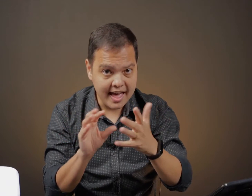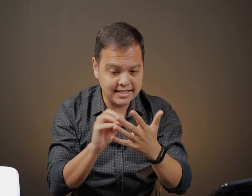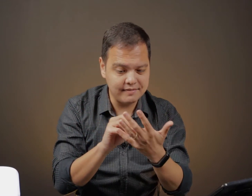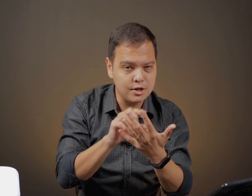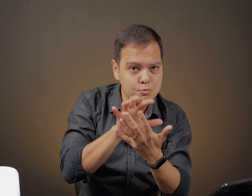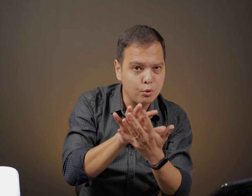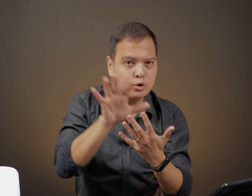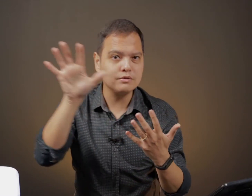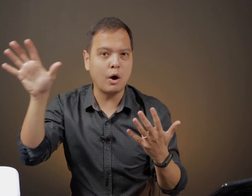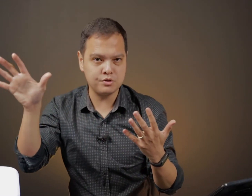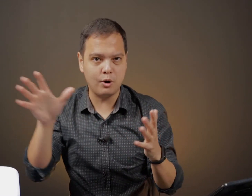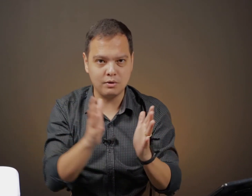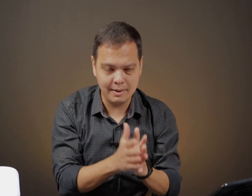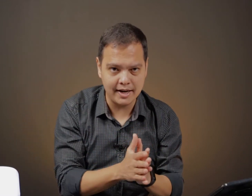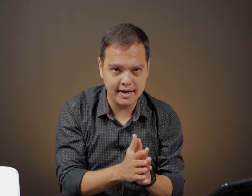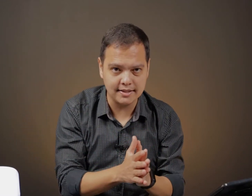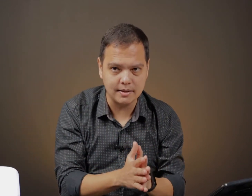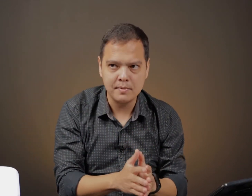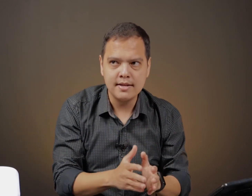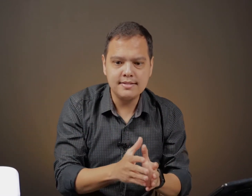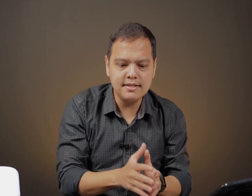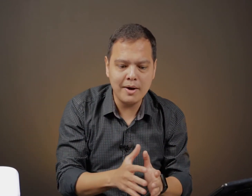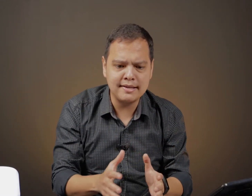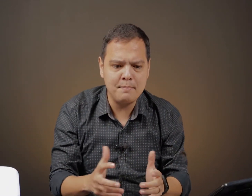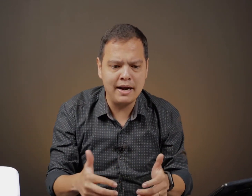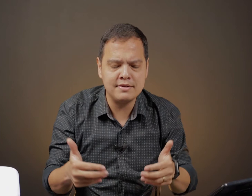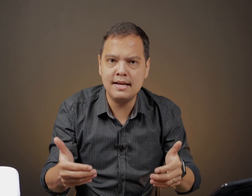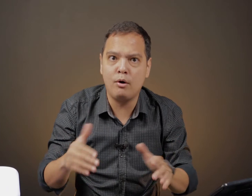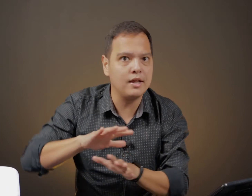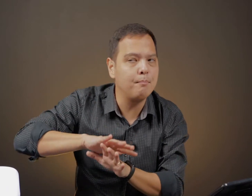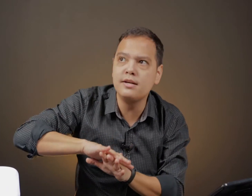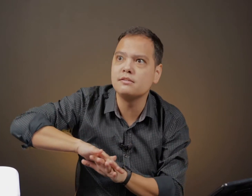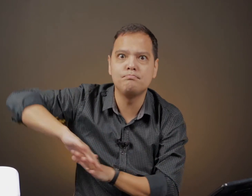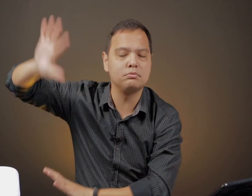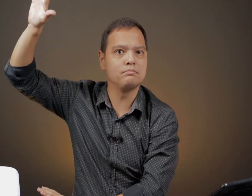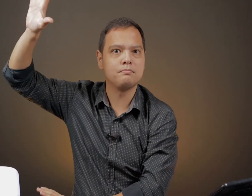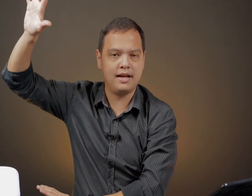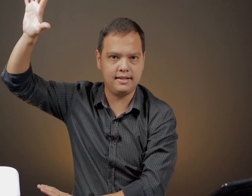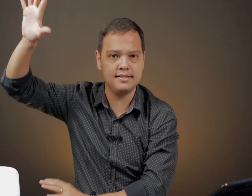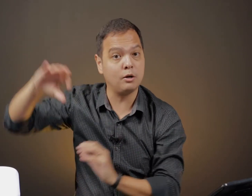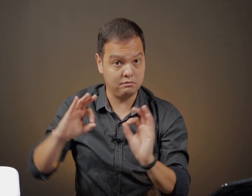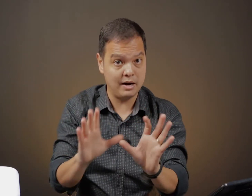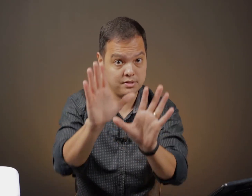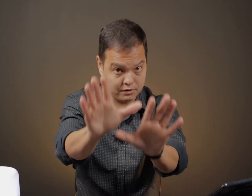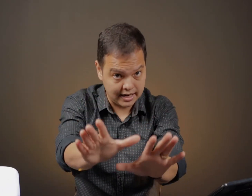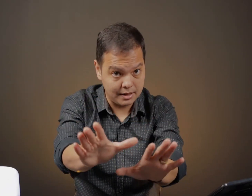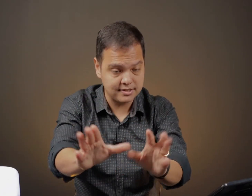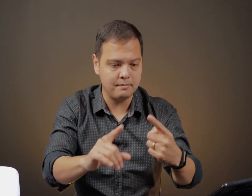que você vai ver que de um pro outro dá um salto. Lembra da criança? De 50 a 100 palavras demora e depois, pum, ela tem esse salto. Vai acontecer com você na Libras também.